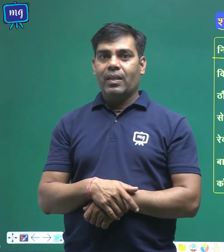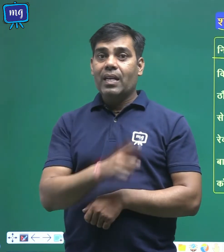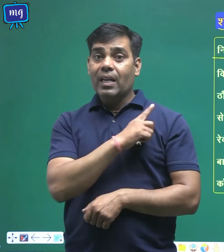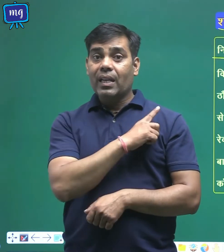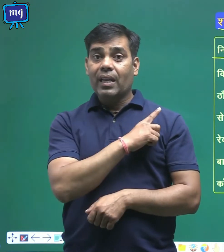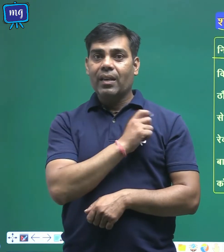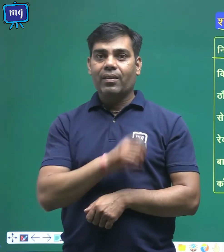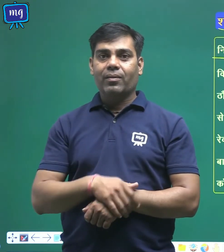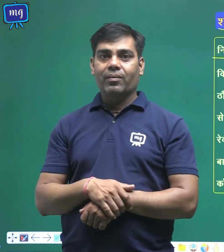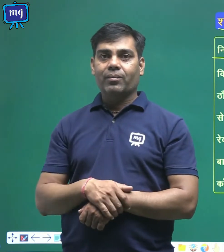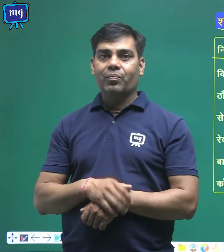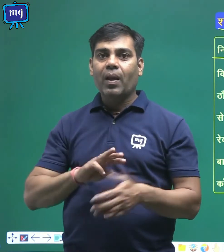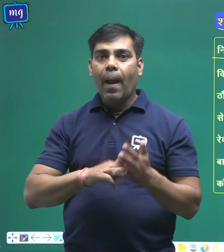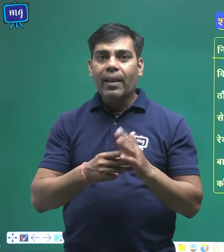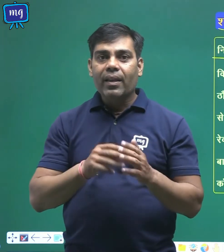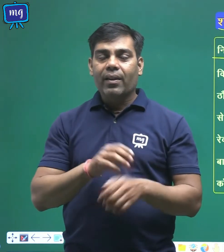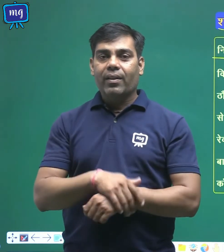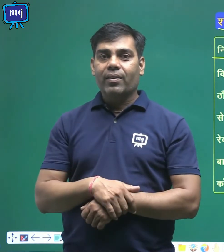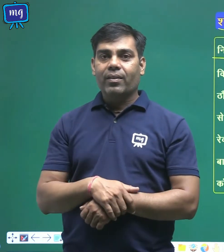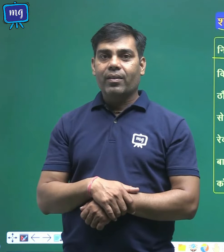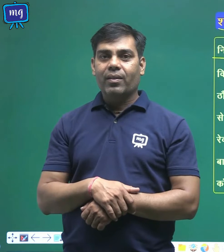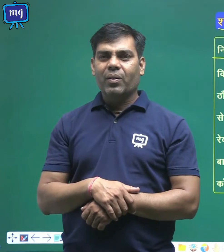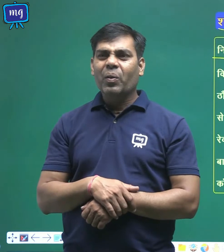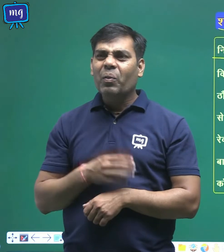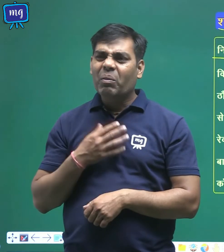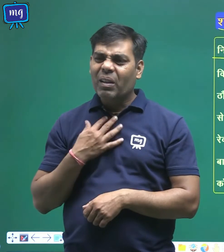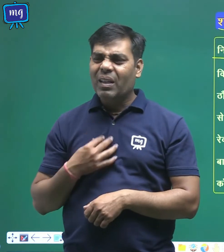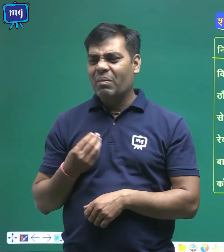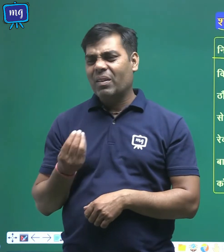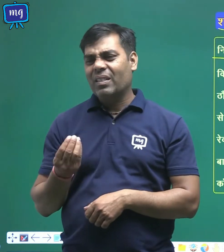निरीह, अर्थ है बेचारा।